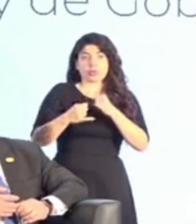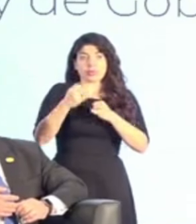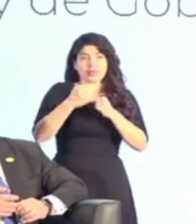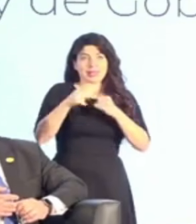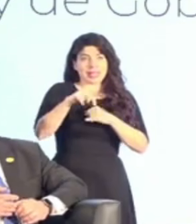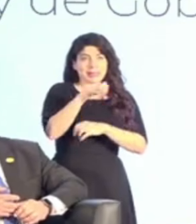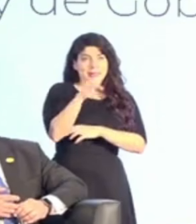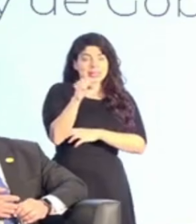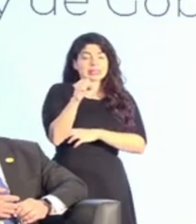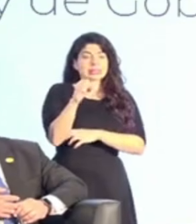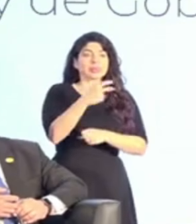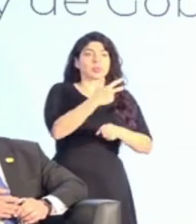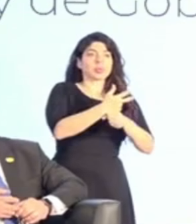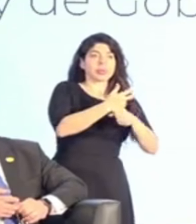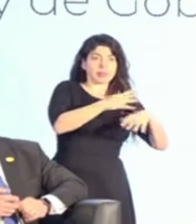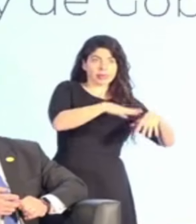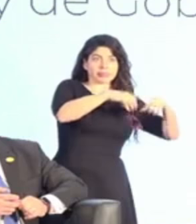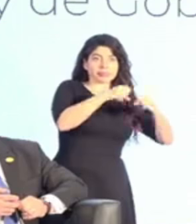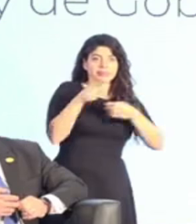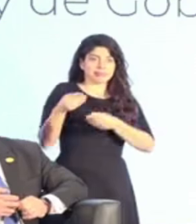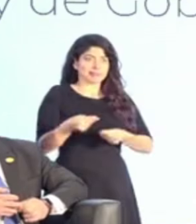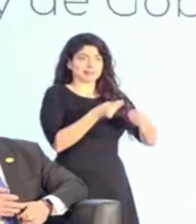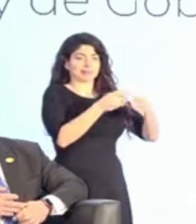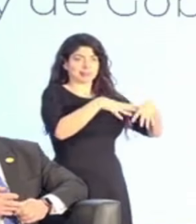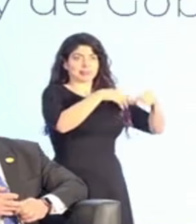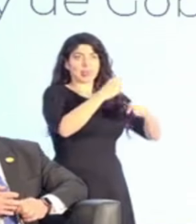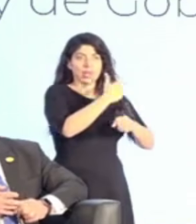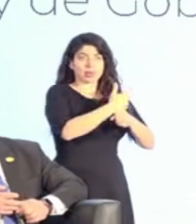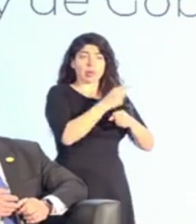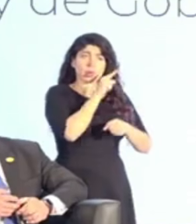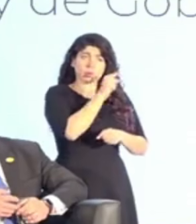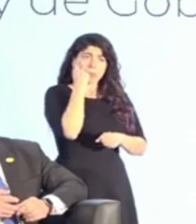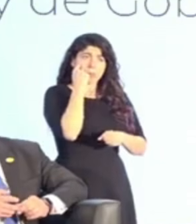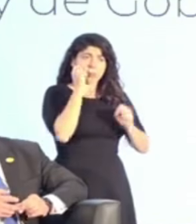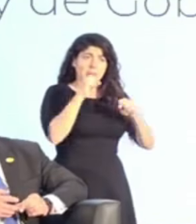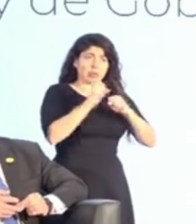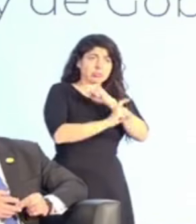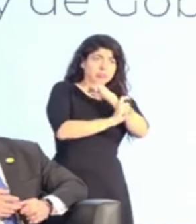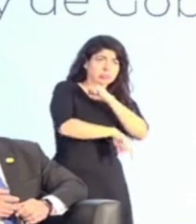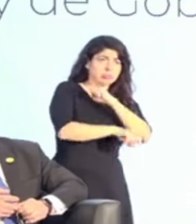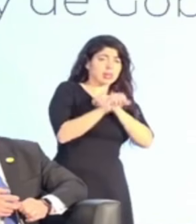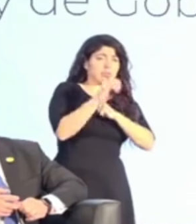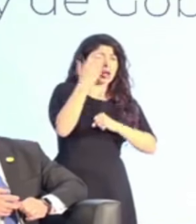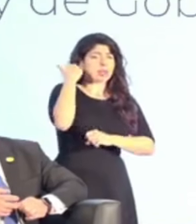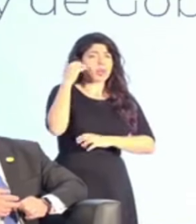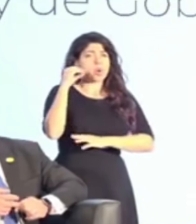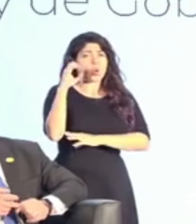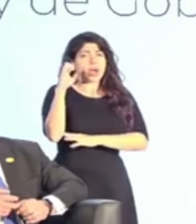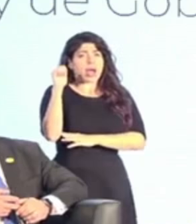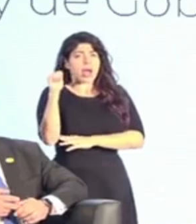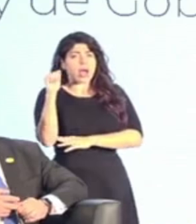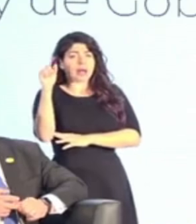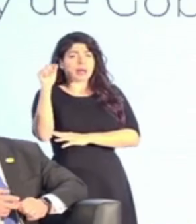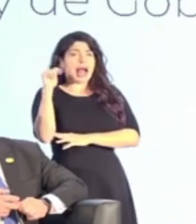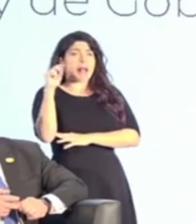mes y Guatemala va a subir, se piensa realizar sanciones similares a las que hizo la OEA o a las que anunció el